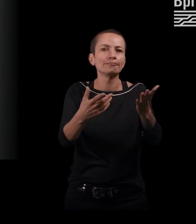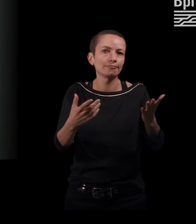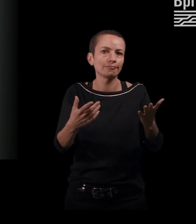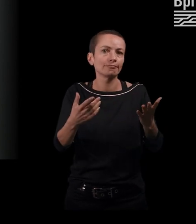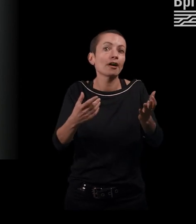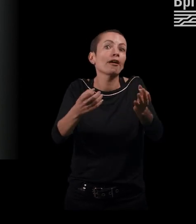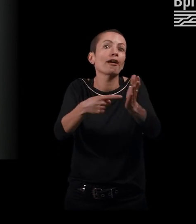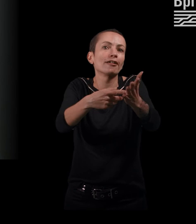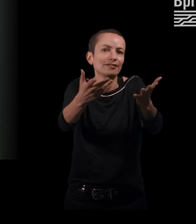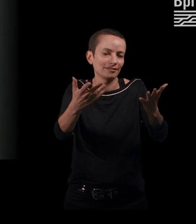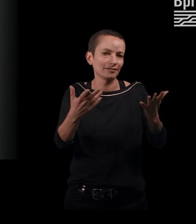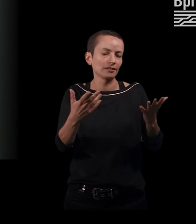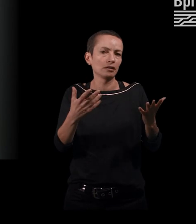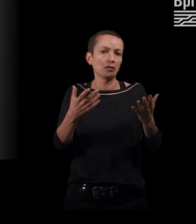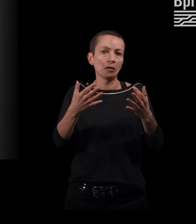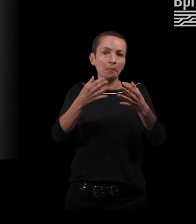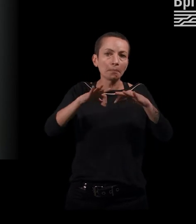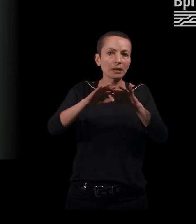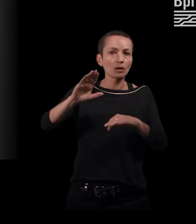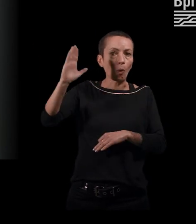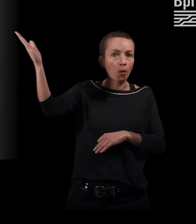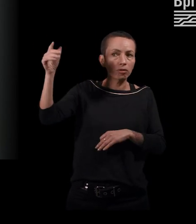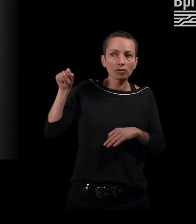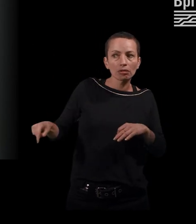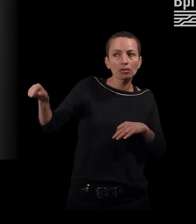prendre. Il y a des pays où ça a pris